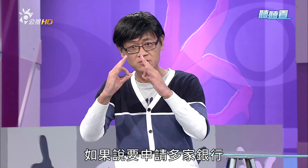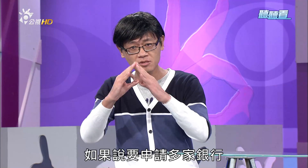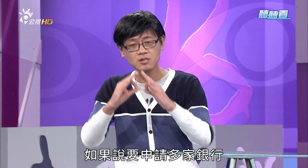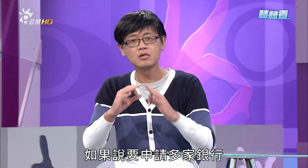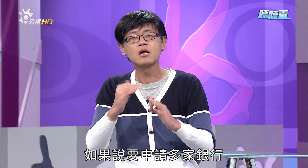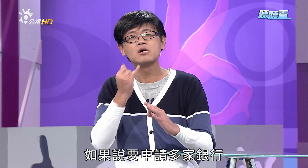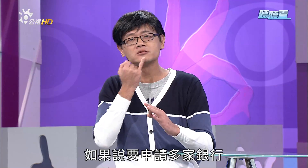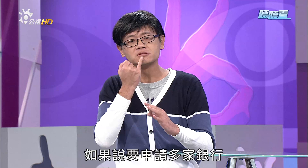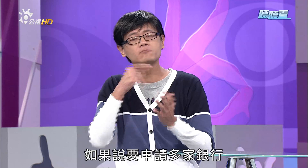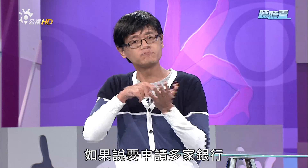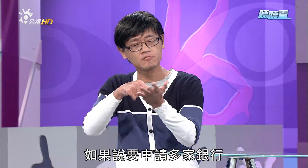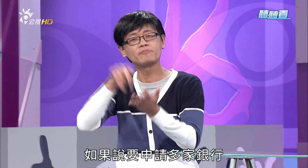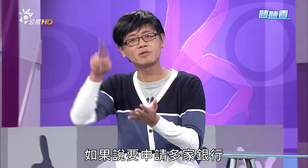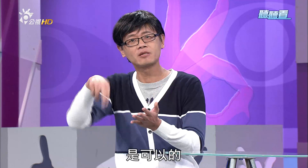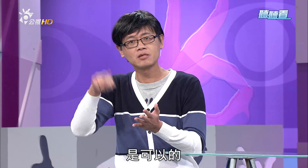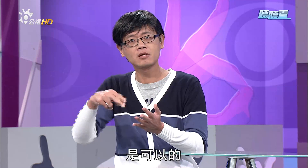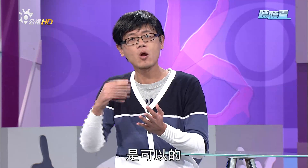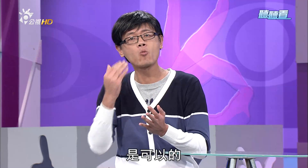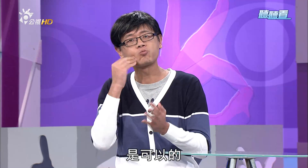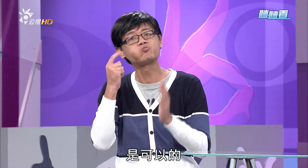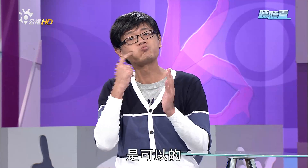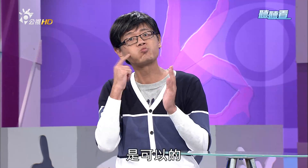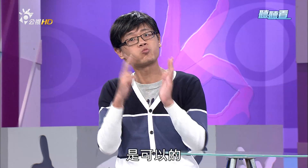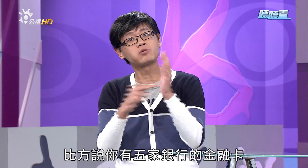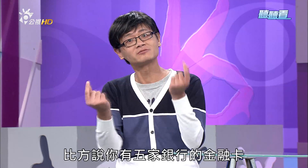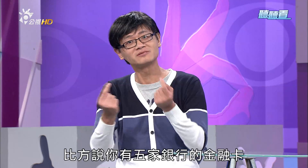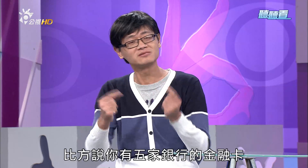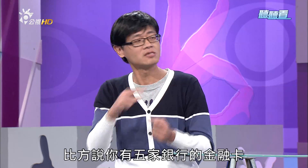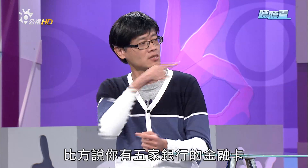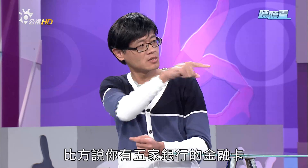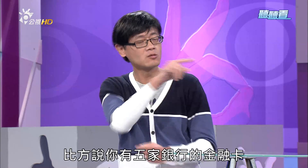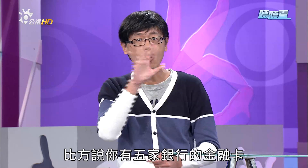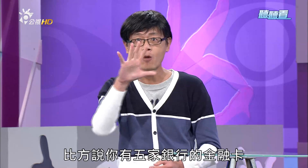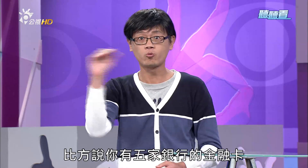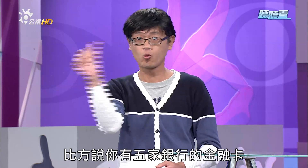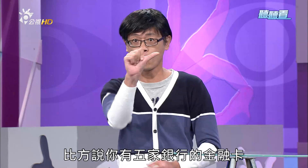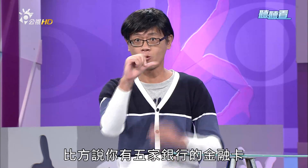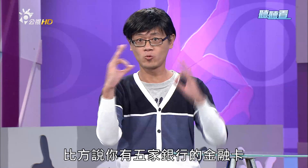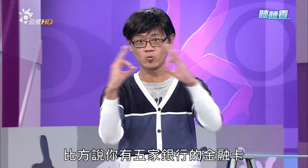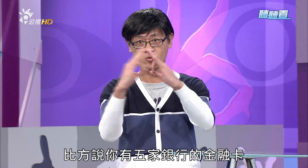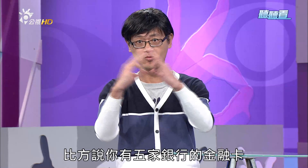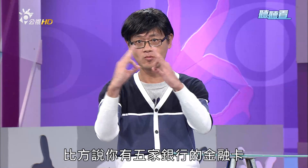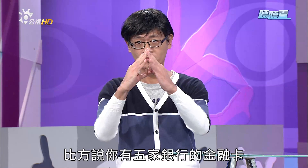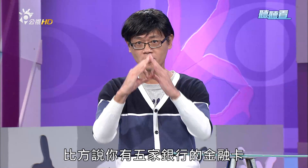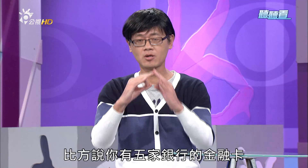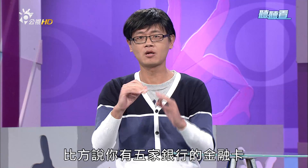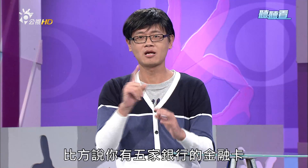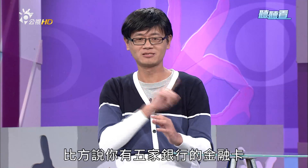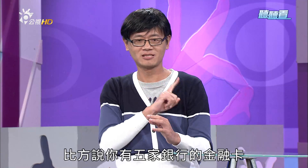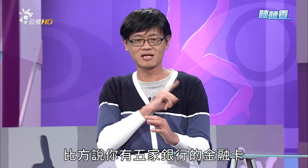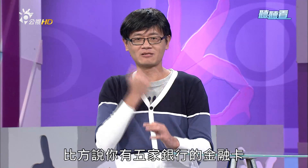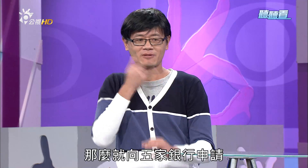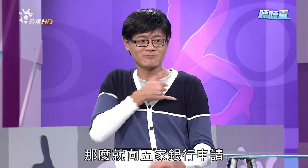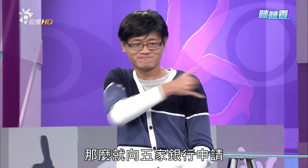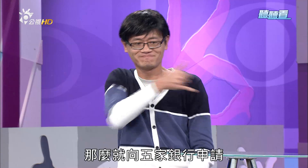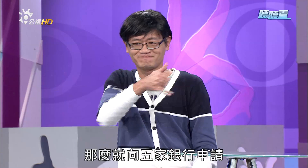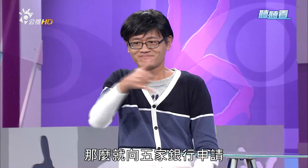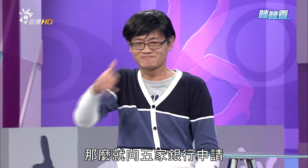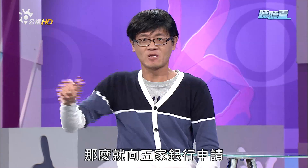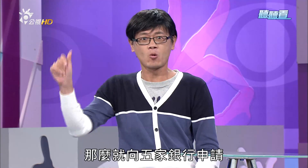申请多家银行是可以的。比方说啊，你有5家银行的金融卡，那么就向5家